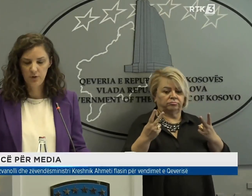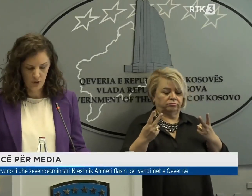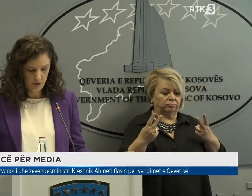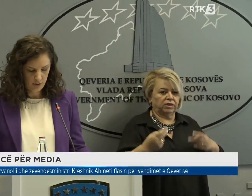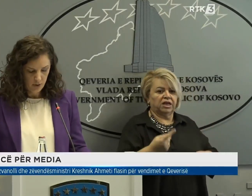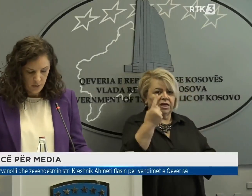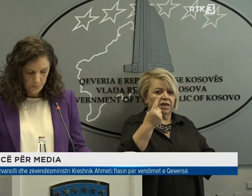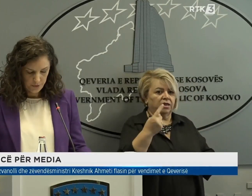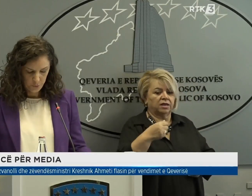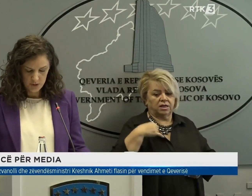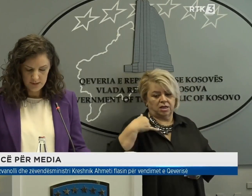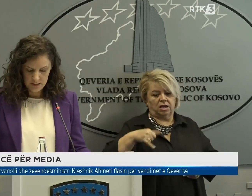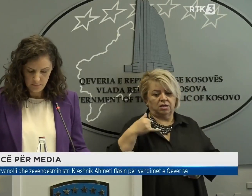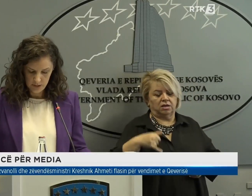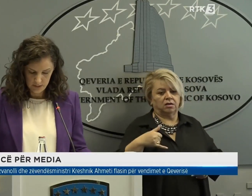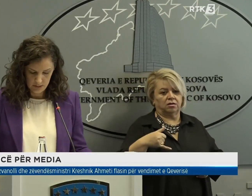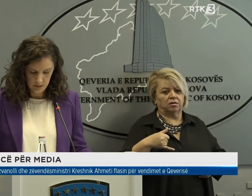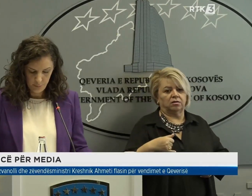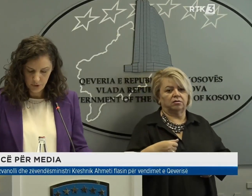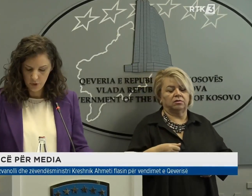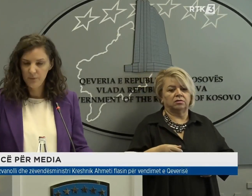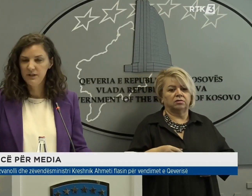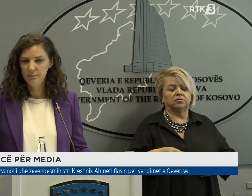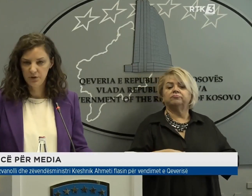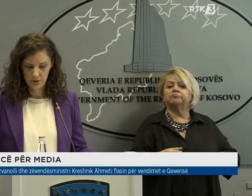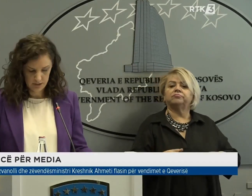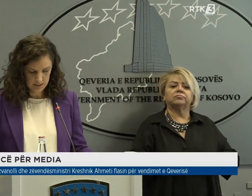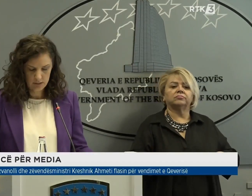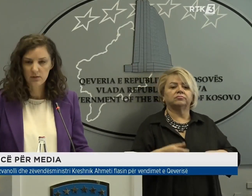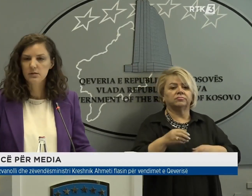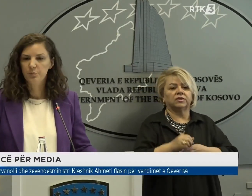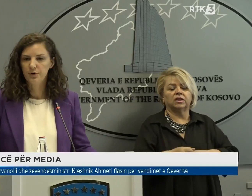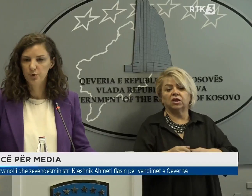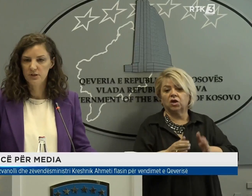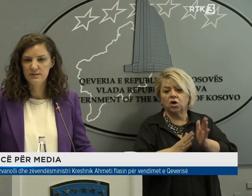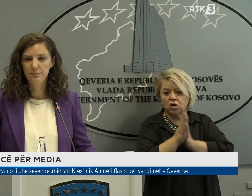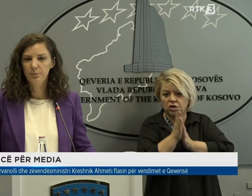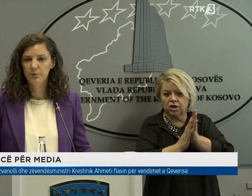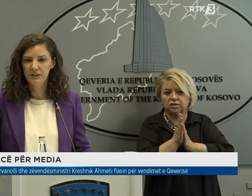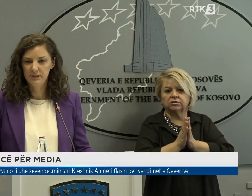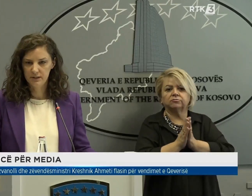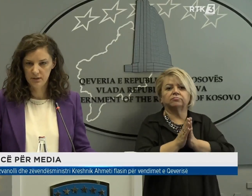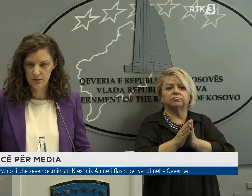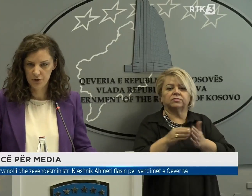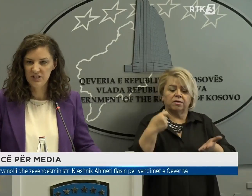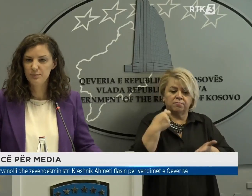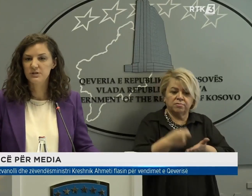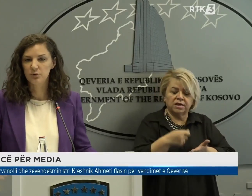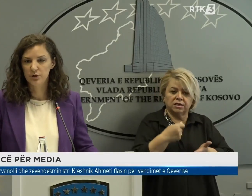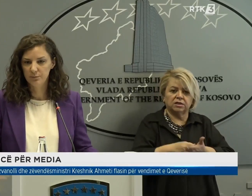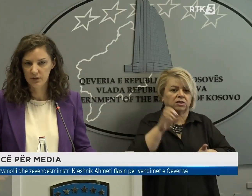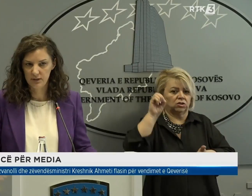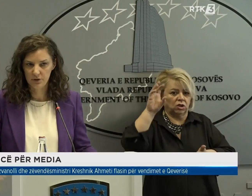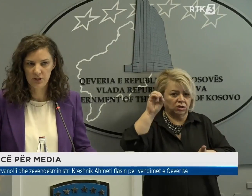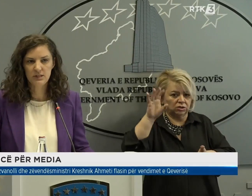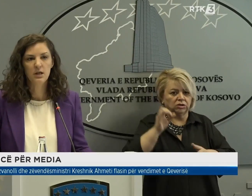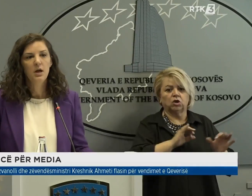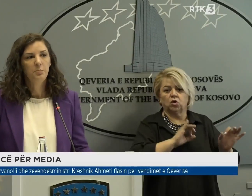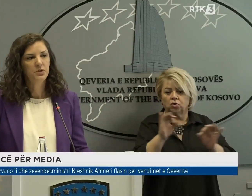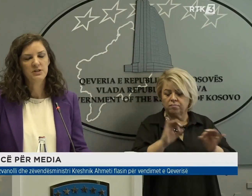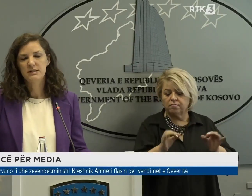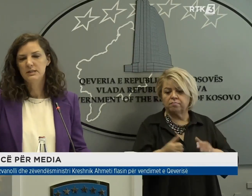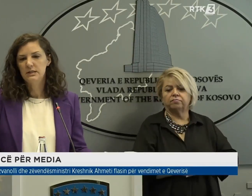1 janari për furnizimin atje, për nominim të kërkesës, për furnizim, për blerje të energjisë, për sigurim të